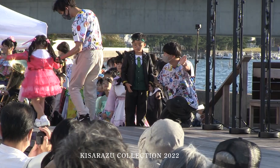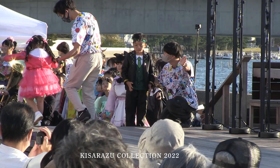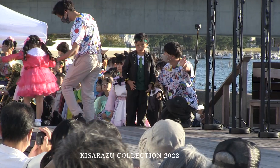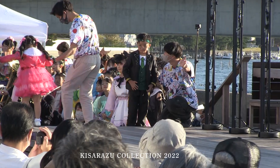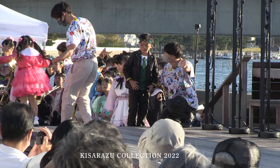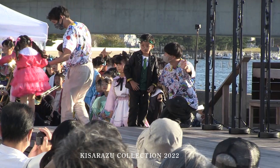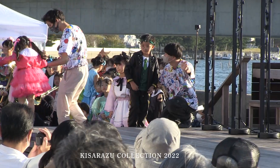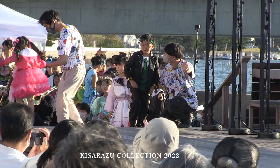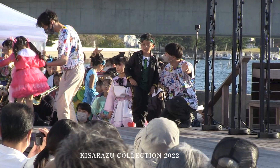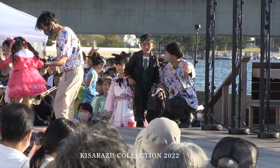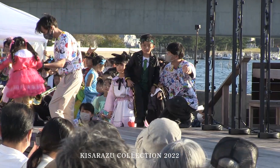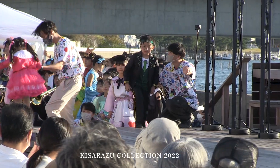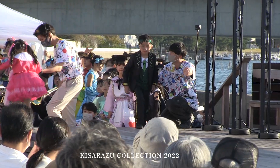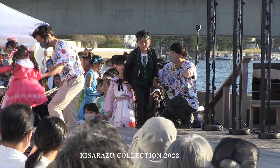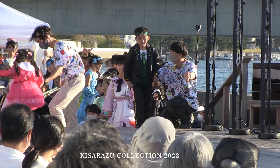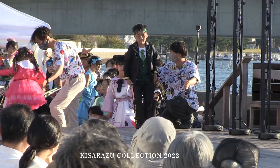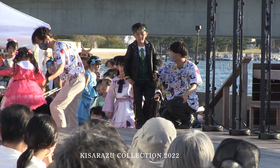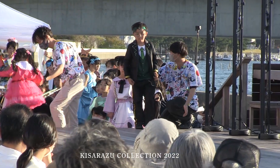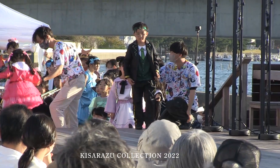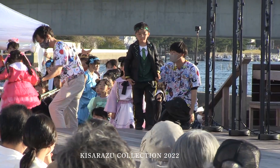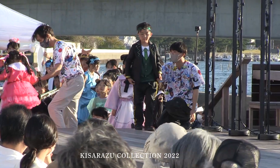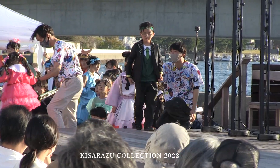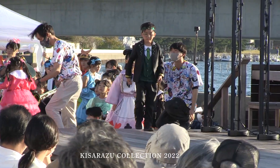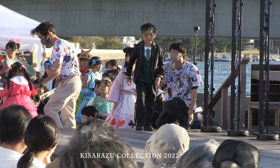あんちゃん、ありがとうございました。